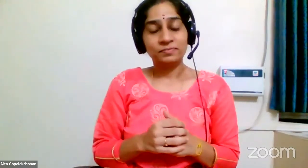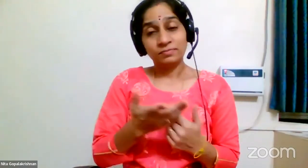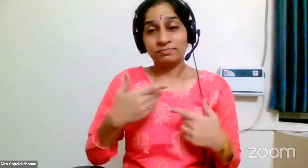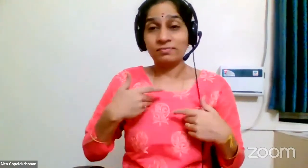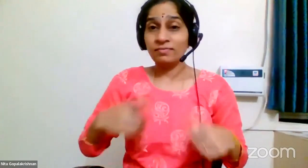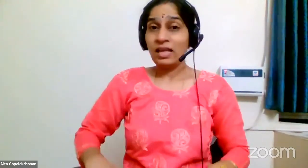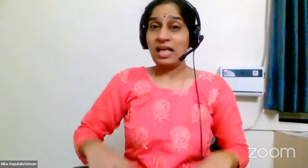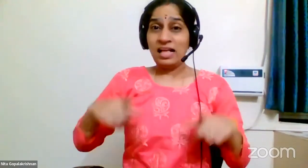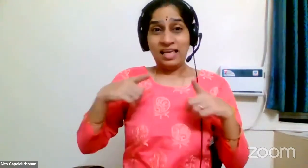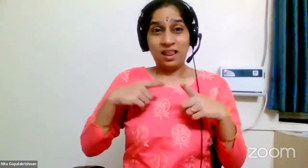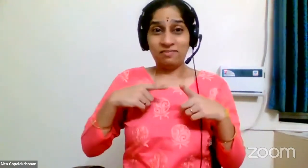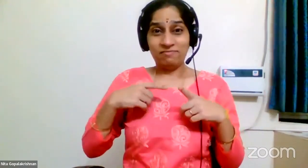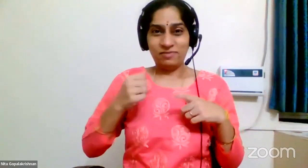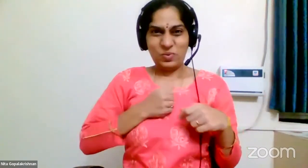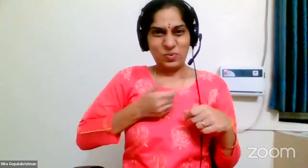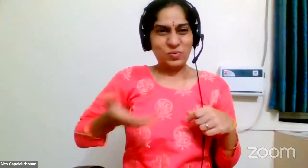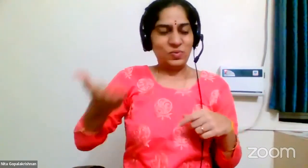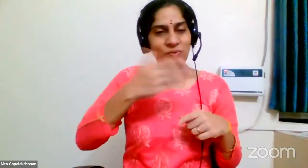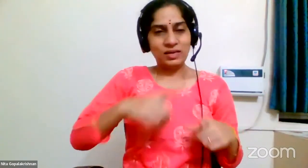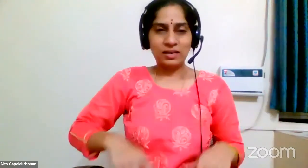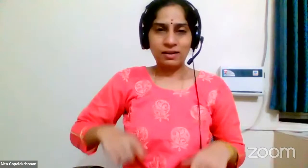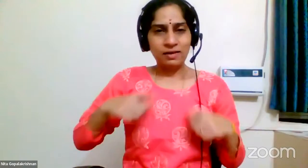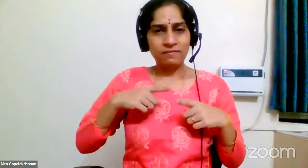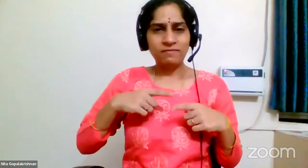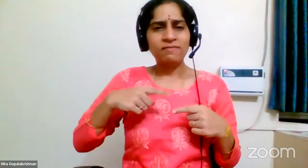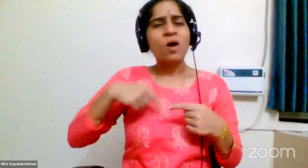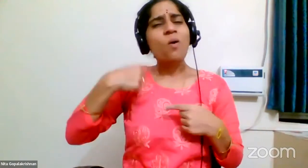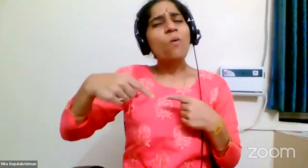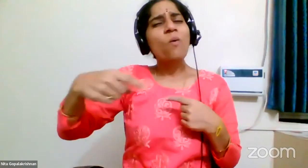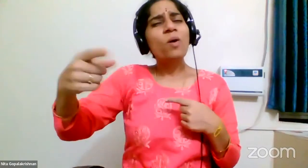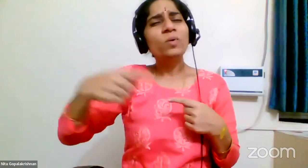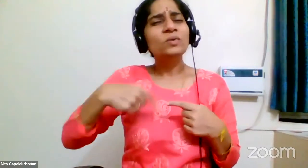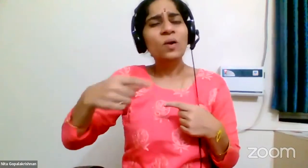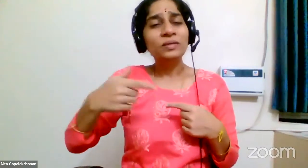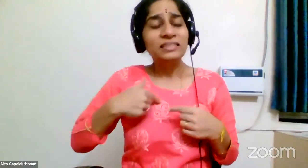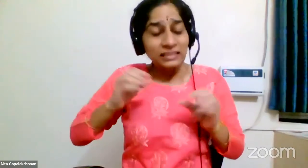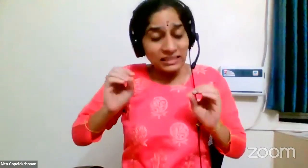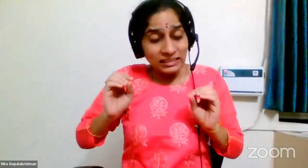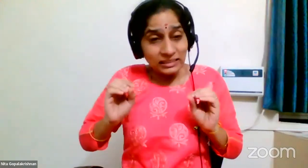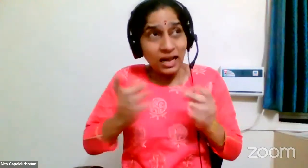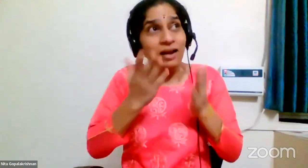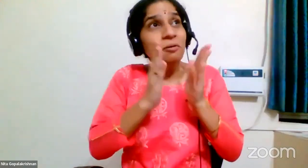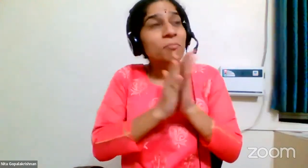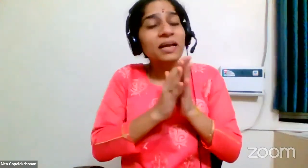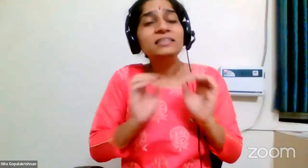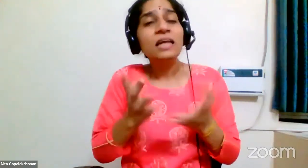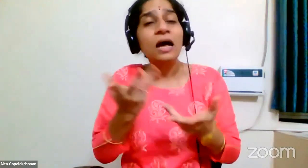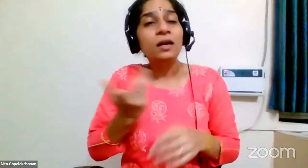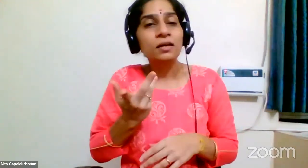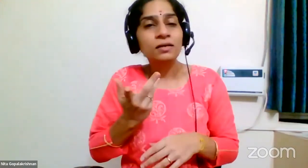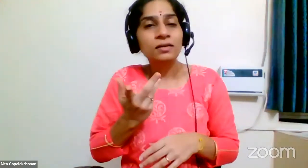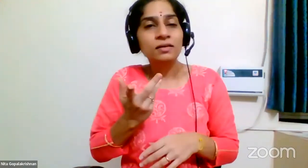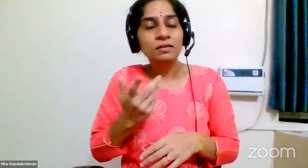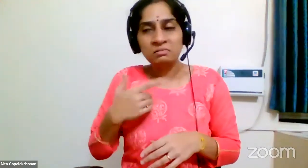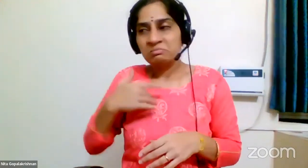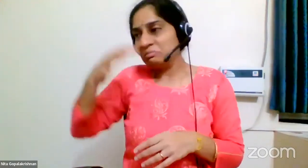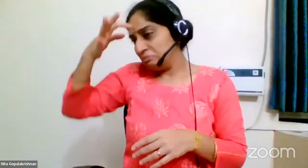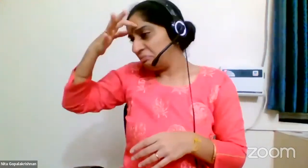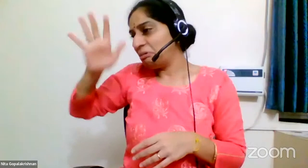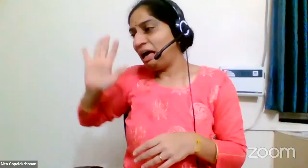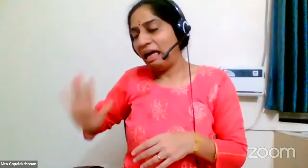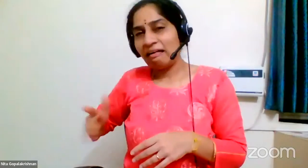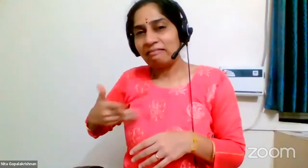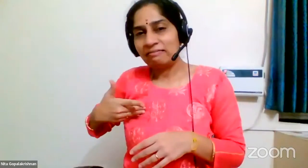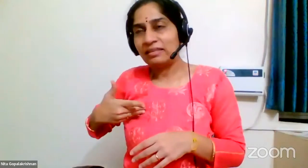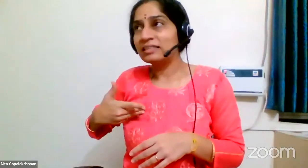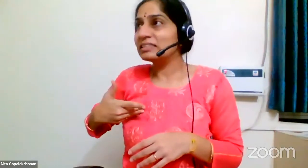आरंभिक दिनों में अपनी अपनी इच्छा पूर्ति के लिए भगवान के पास जाते हैं कि भगवान मुझे ये समस्या है, आप